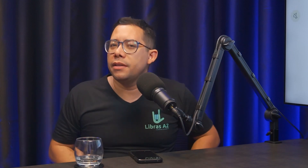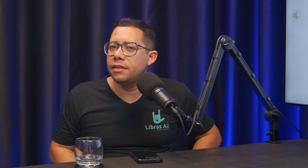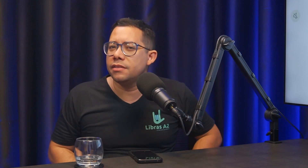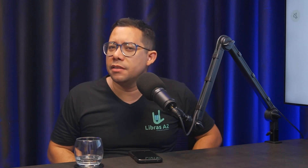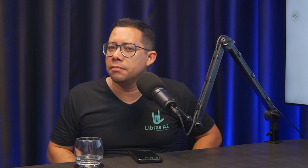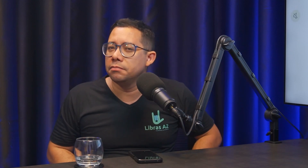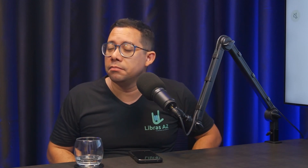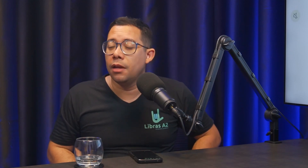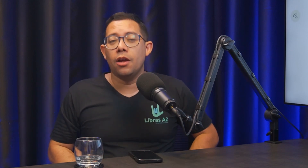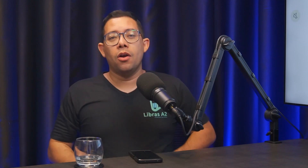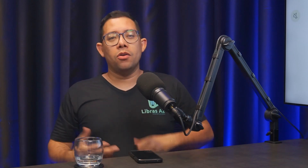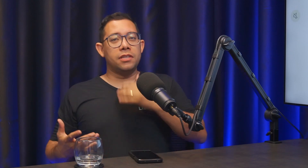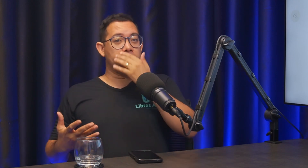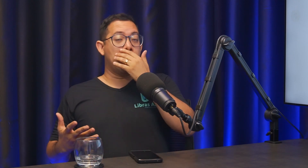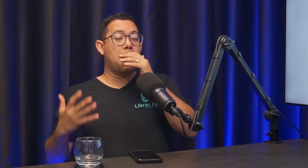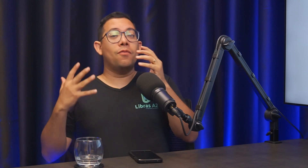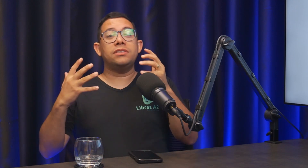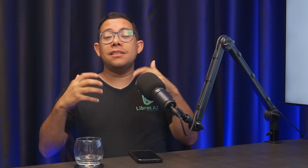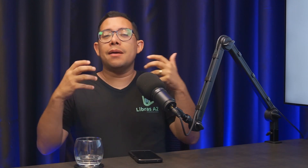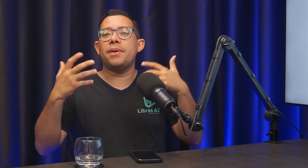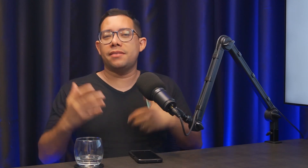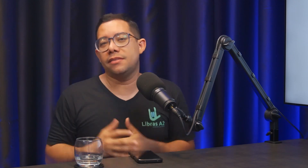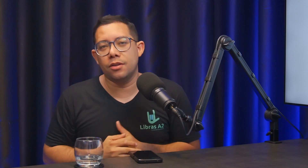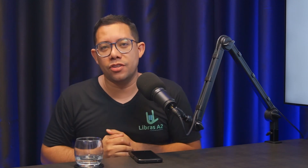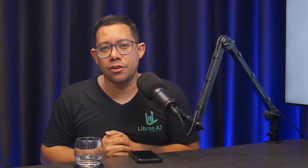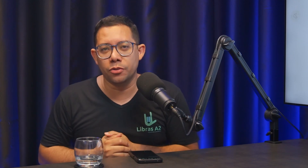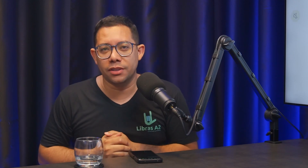Precisa? Ou seja, você está precisando de ajuda?